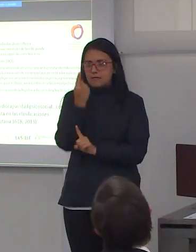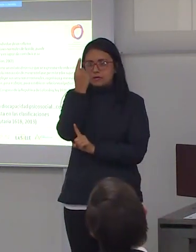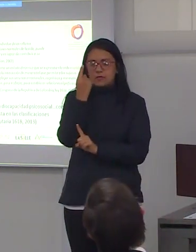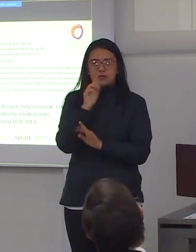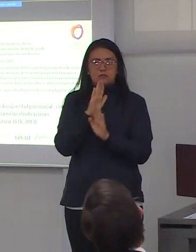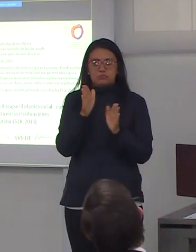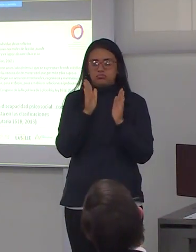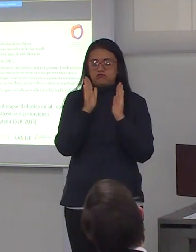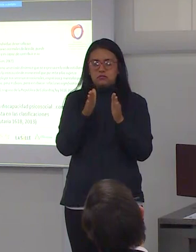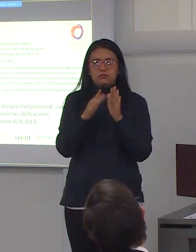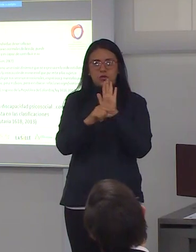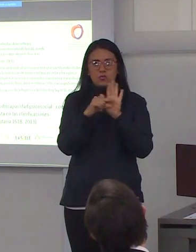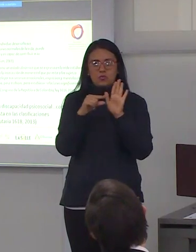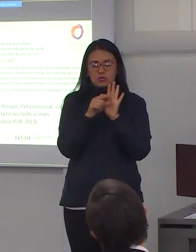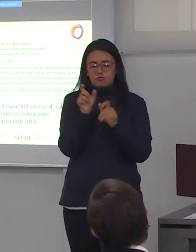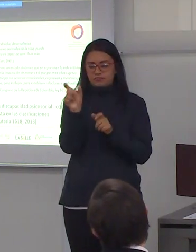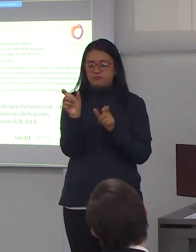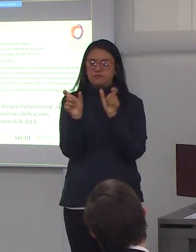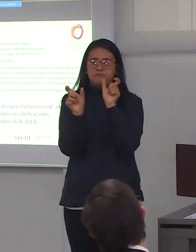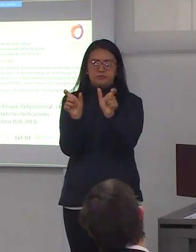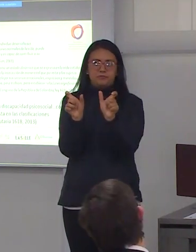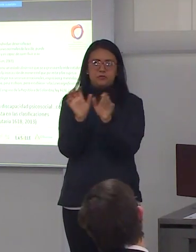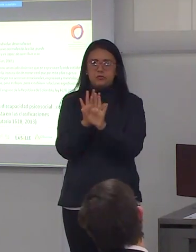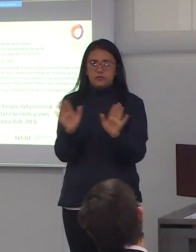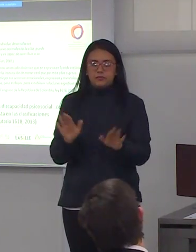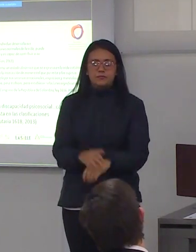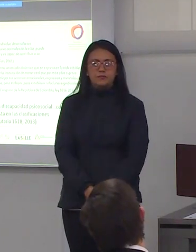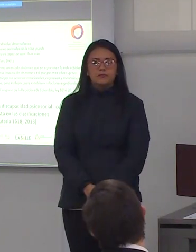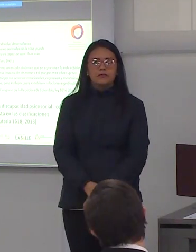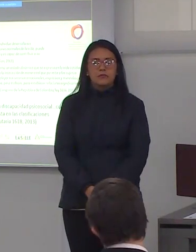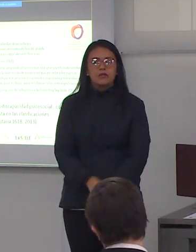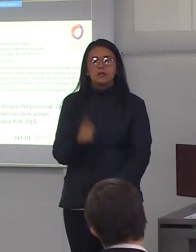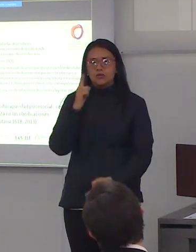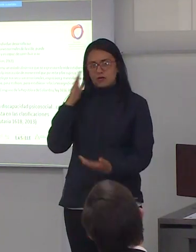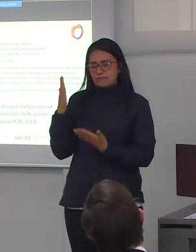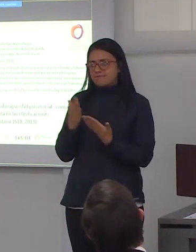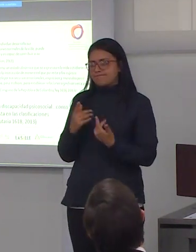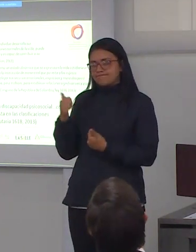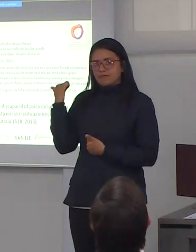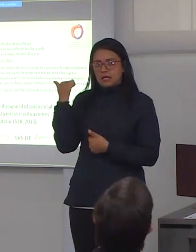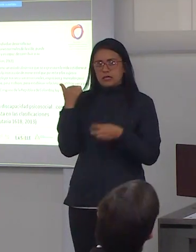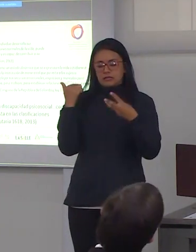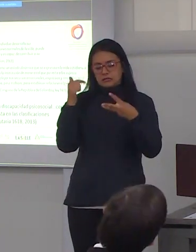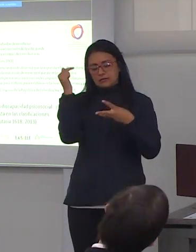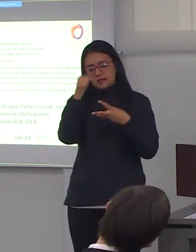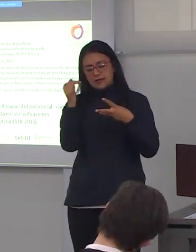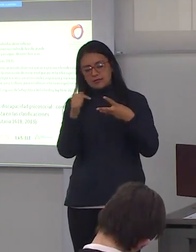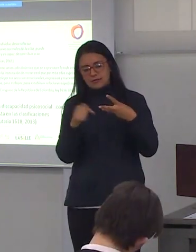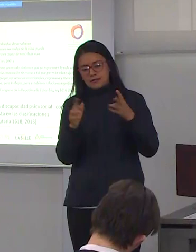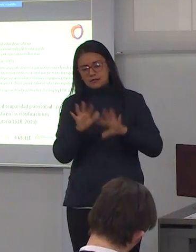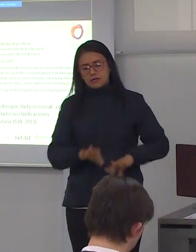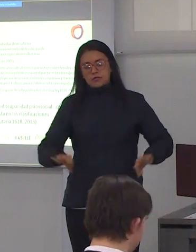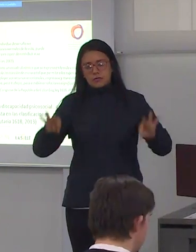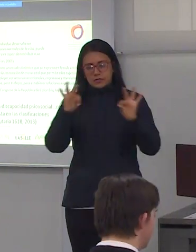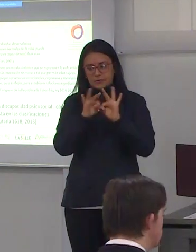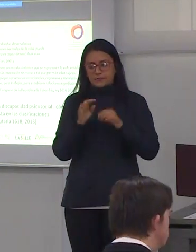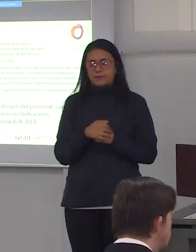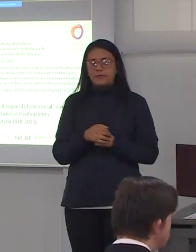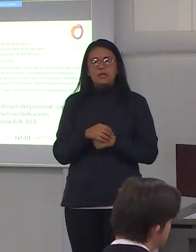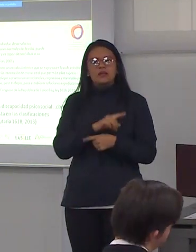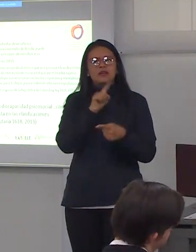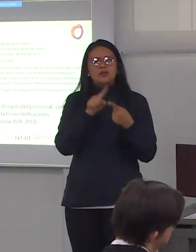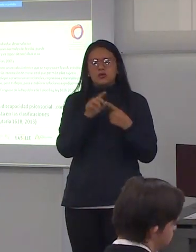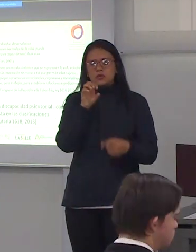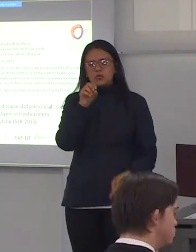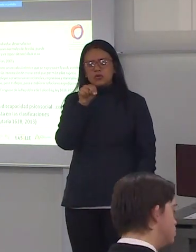de la ecuación básicamente y aquí yo les traje tres elementos importantes uno que dice